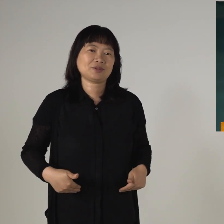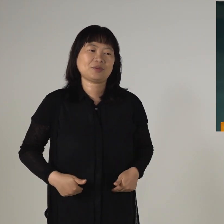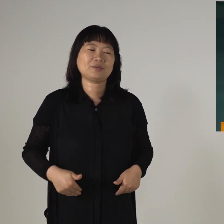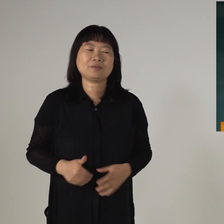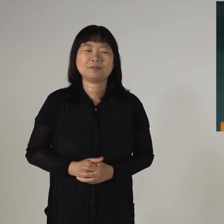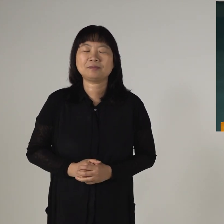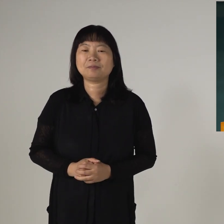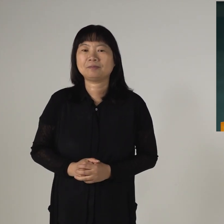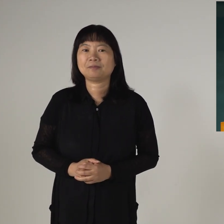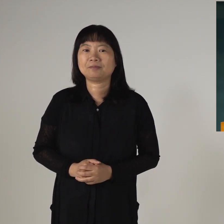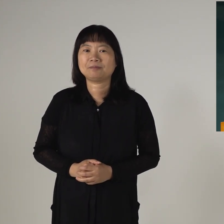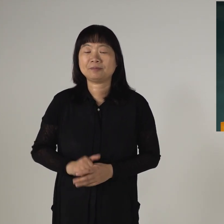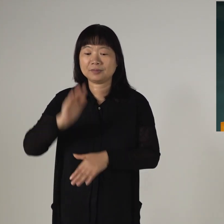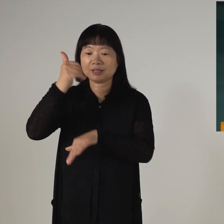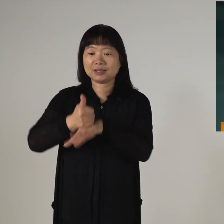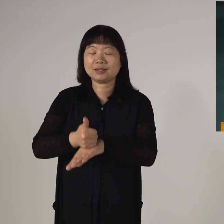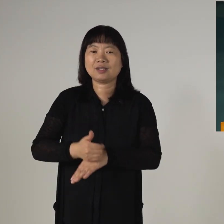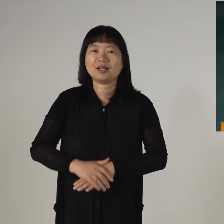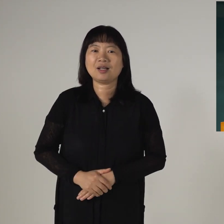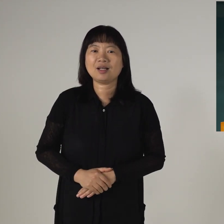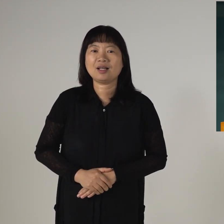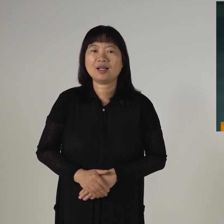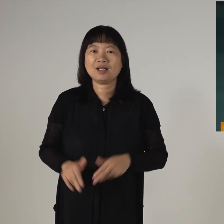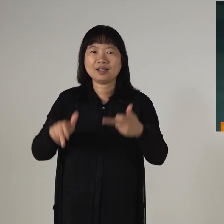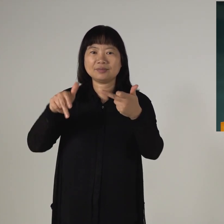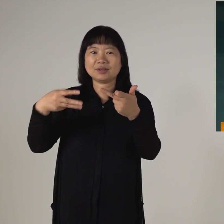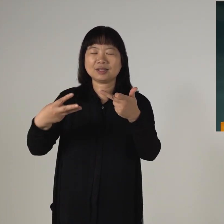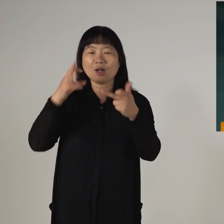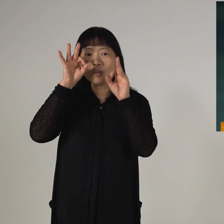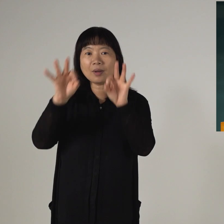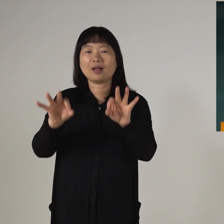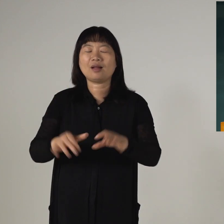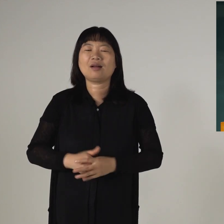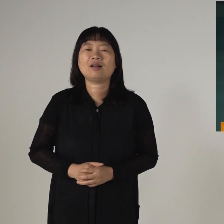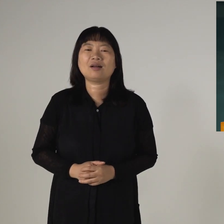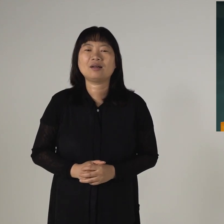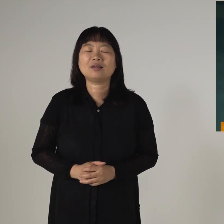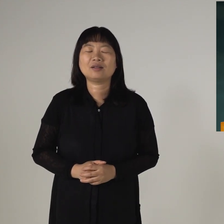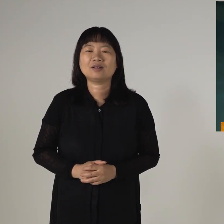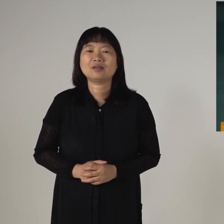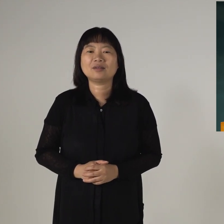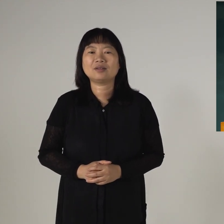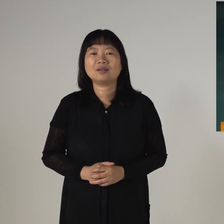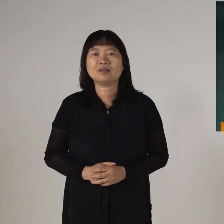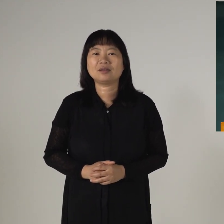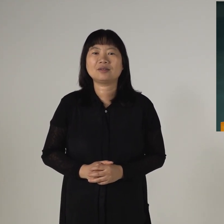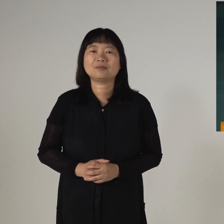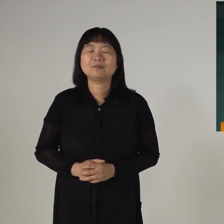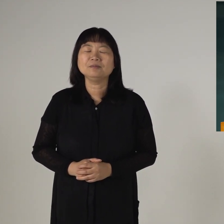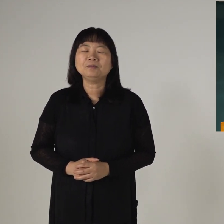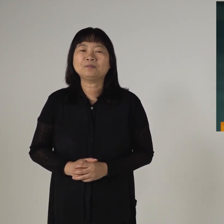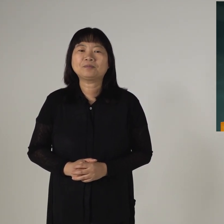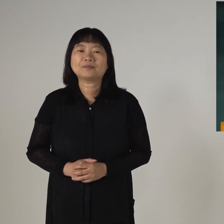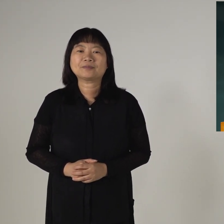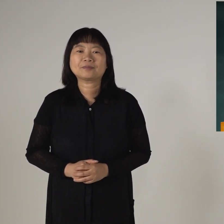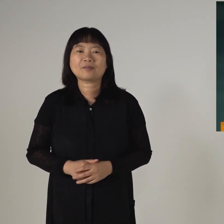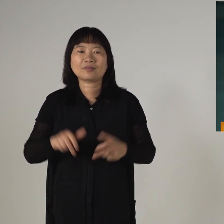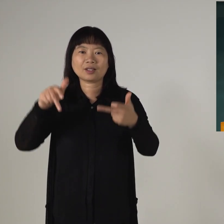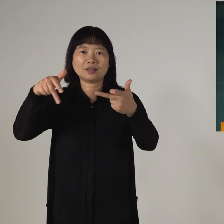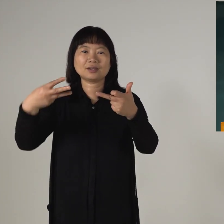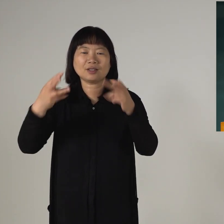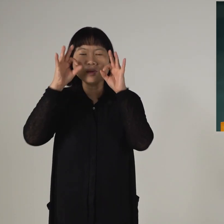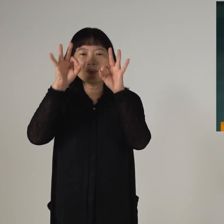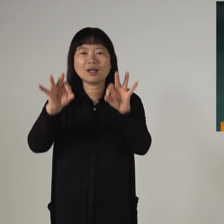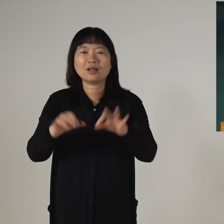같아요. 자, 드디어 이제 17절을 한번 볼까요? 조금 많이 거슬러 올라가서